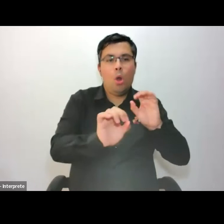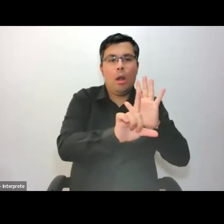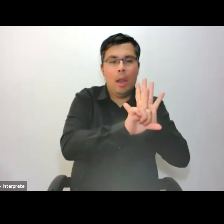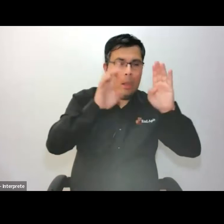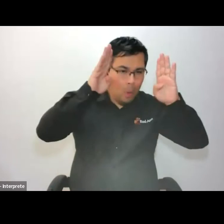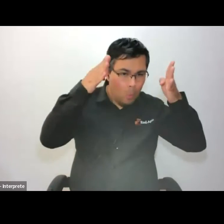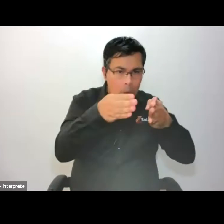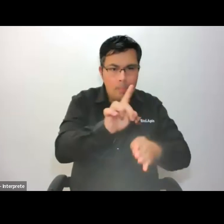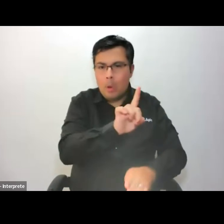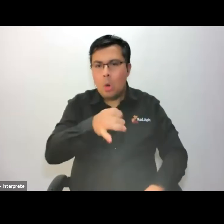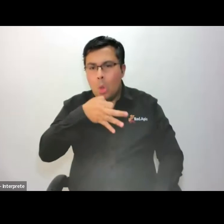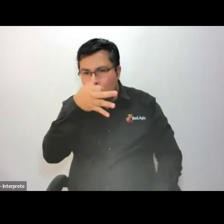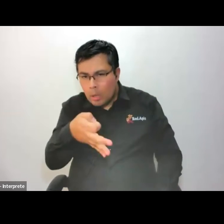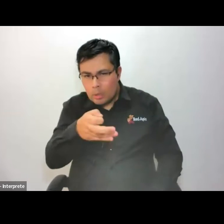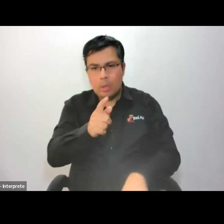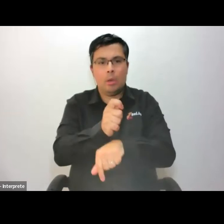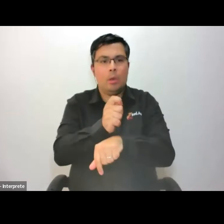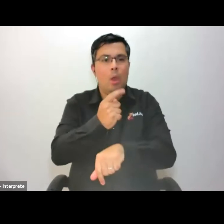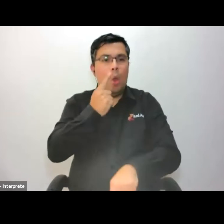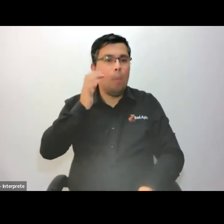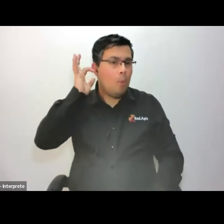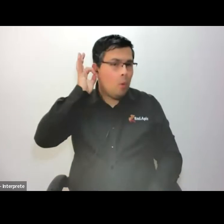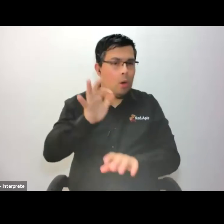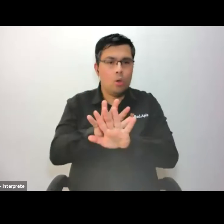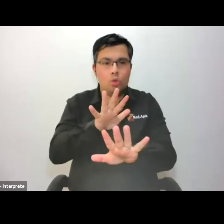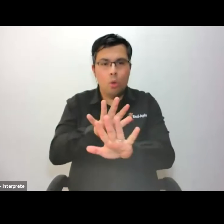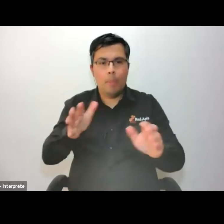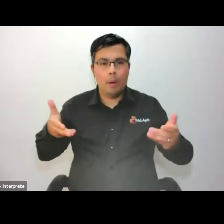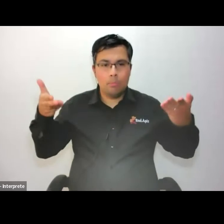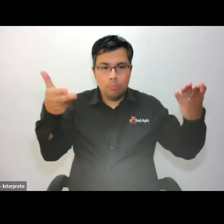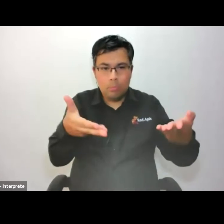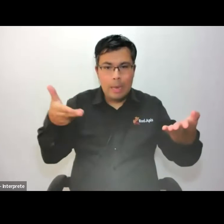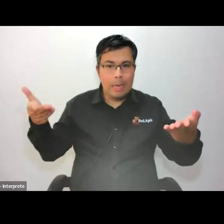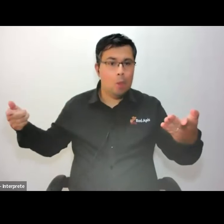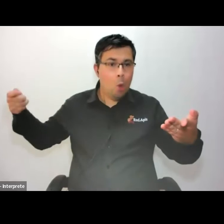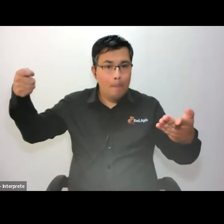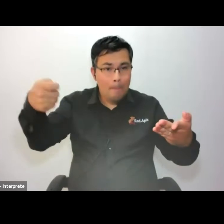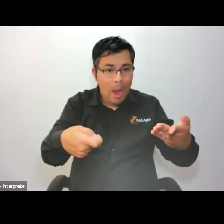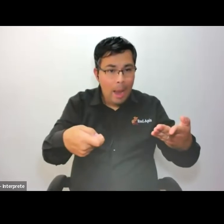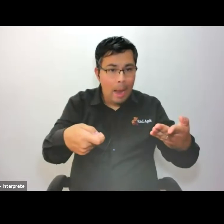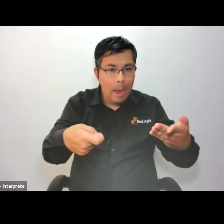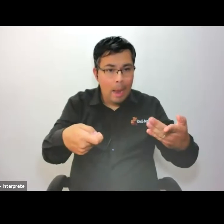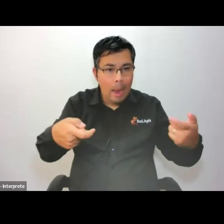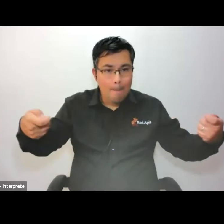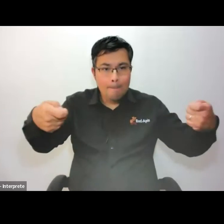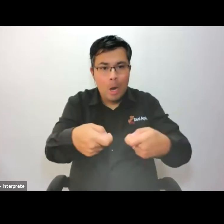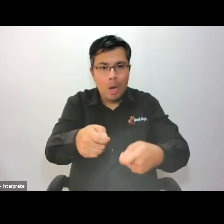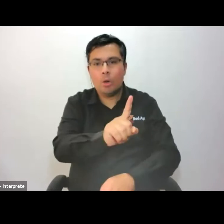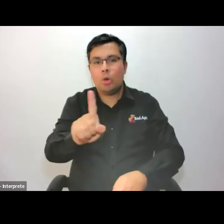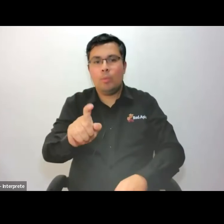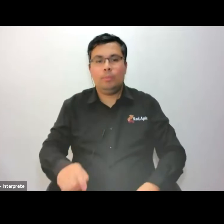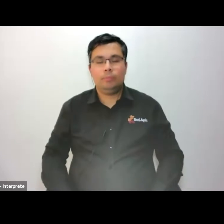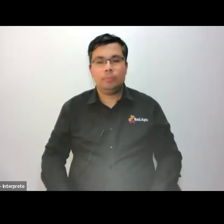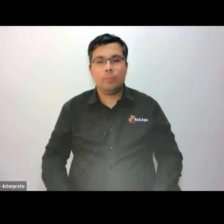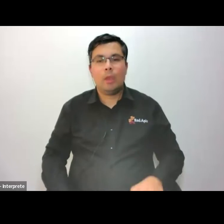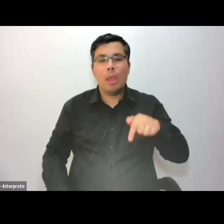tutor sombra ni tampoco la posibilidad de que esto sea financiado con subvención. Y ahora directamente le doy el paso a Marcela porque el